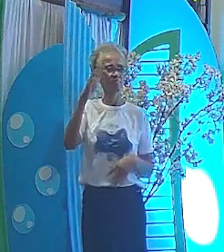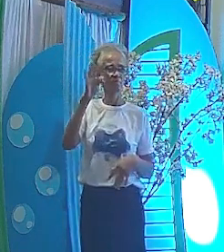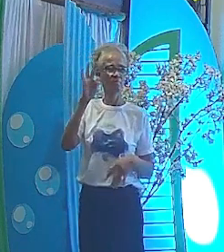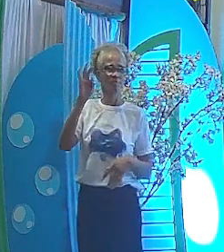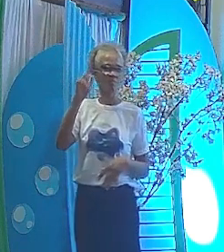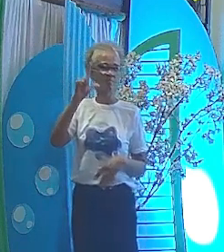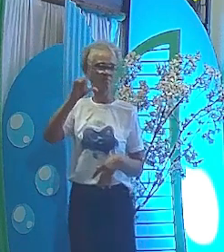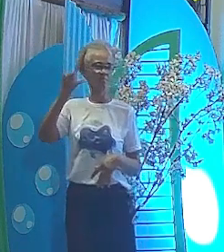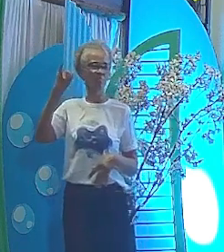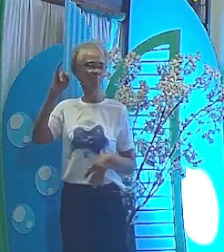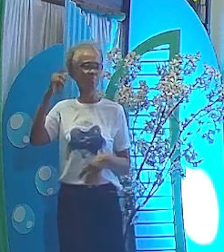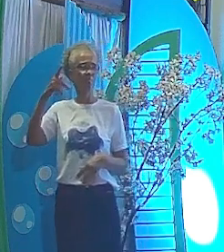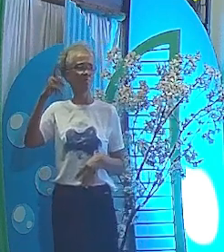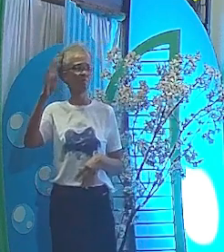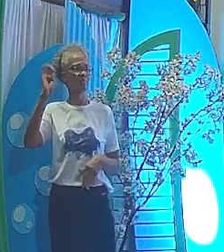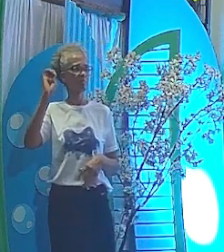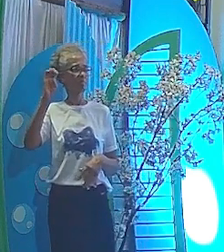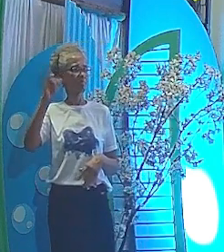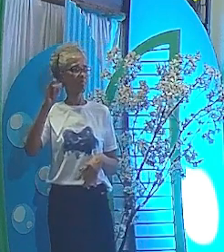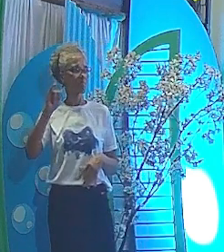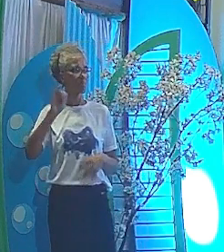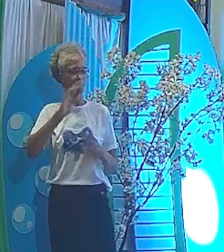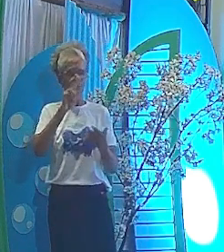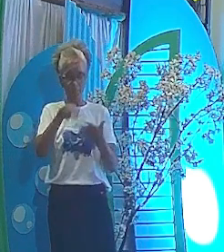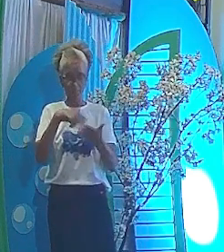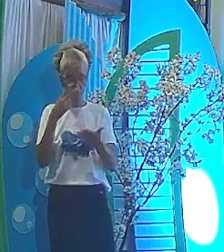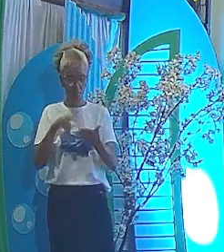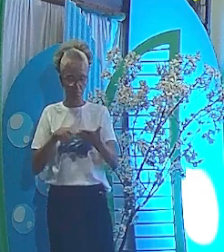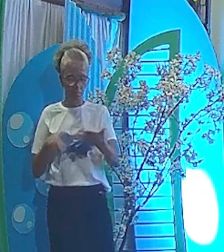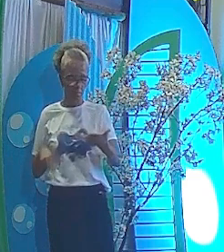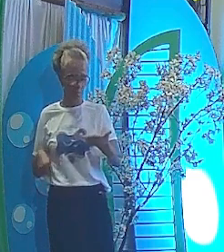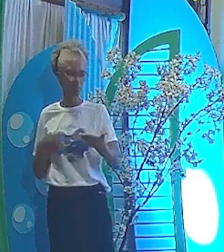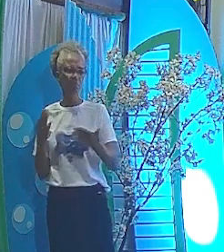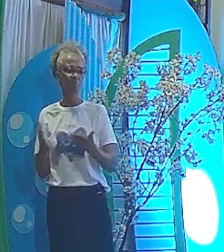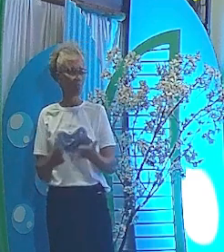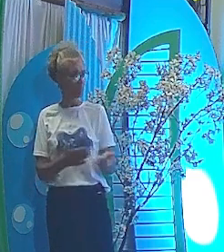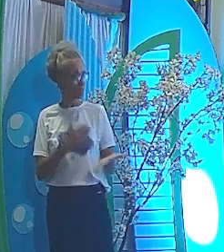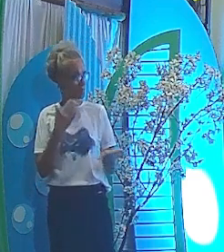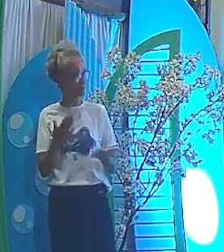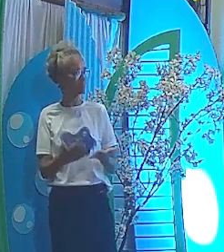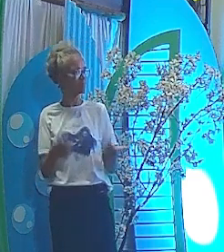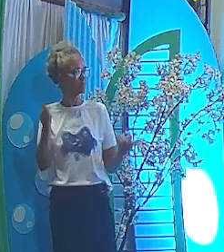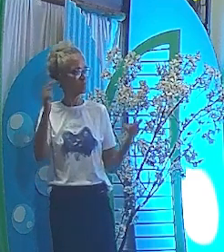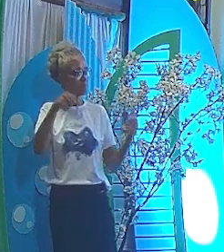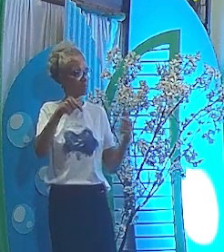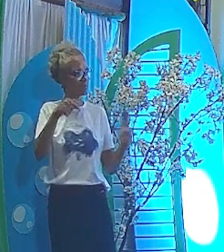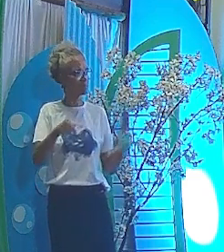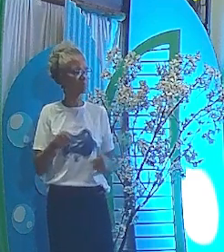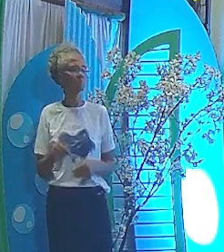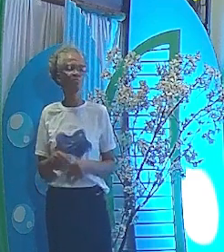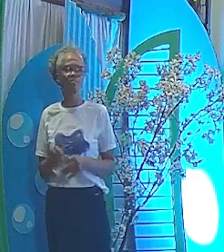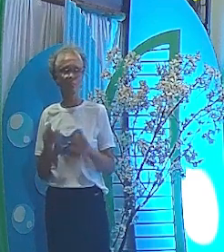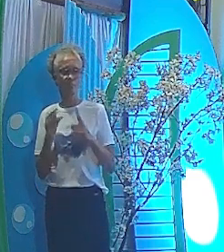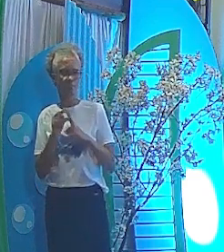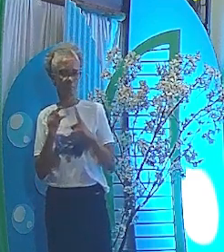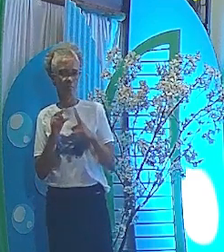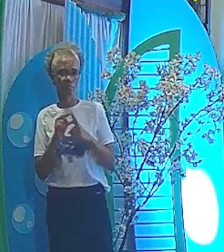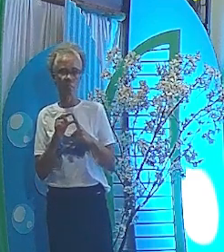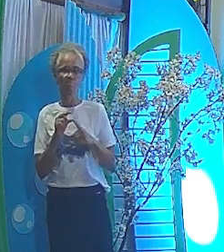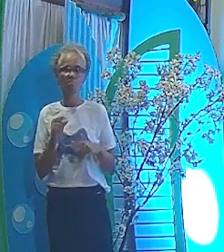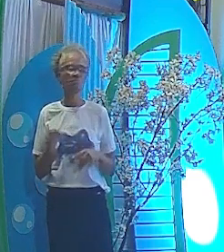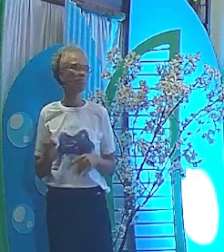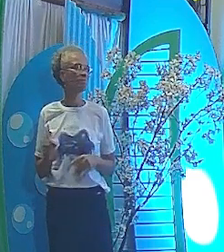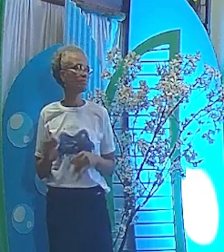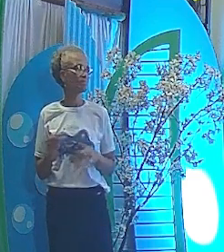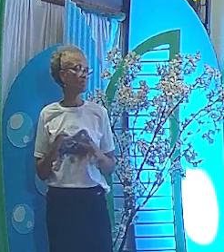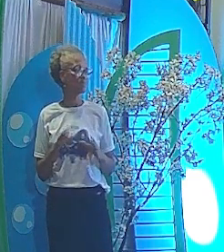vai estar contando com todos os livros dos autores e autoras participantes daqui do espaço Canto da Palavra e também